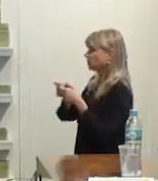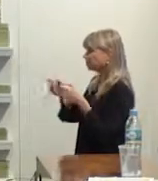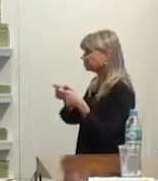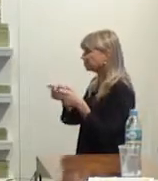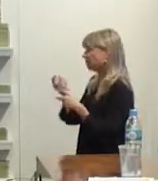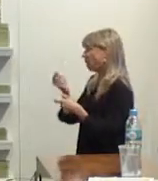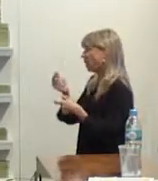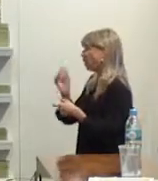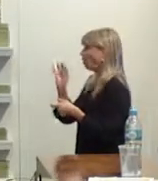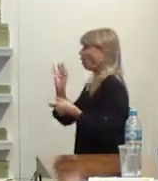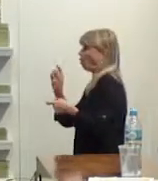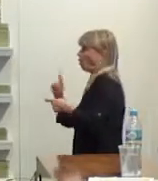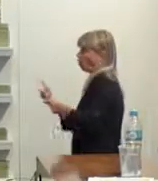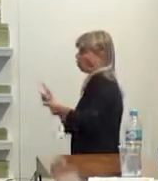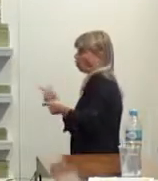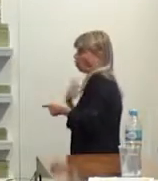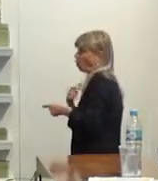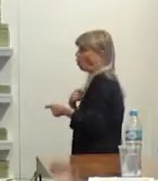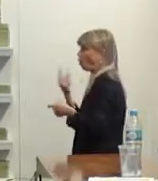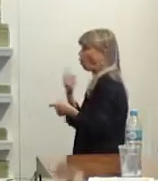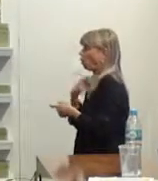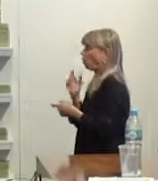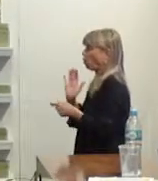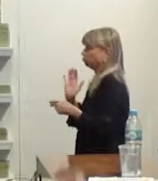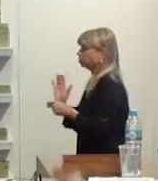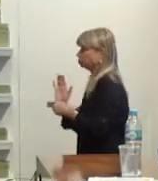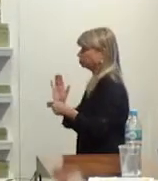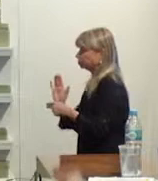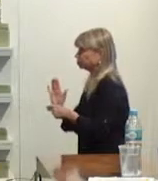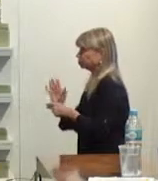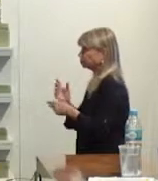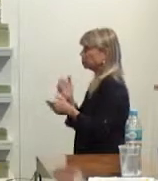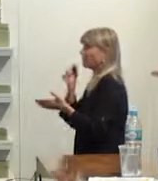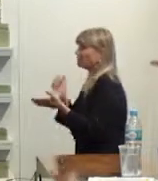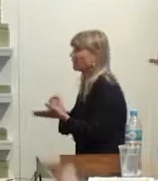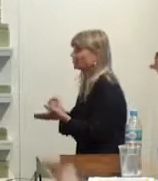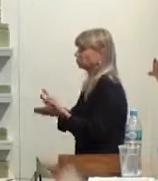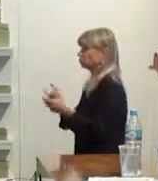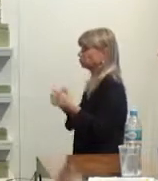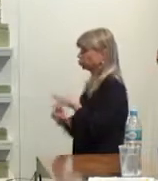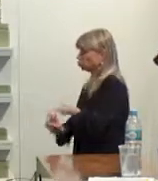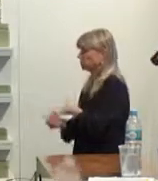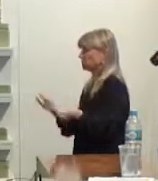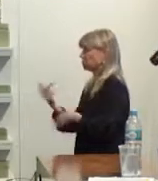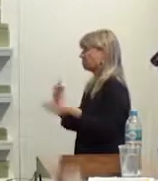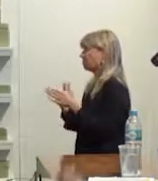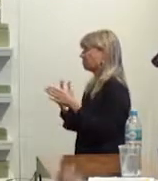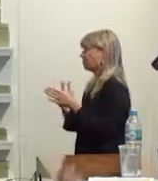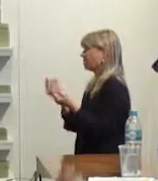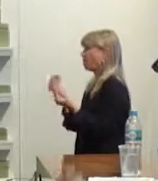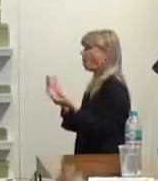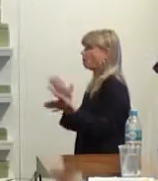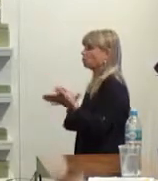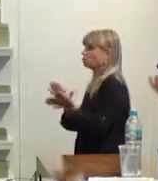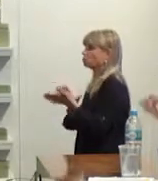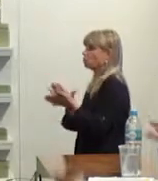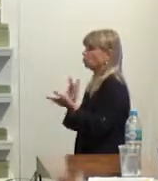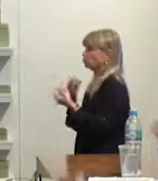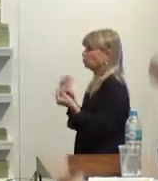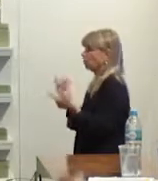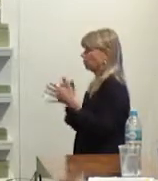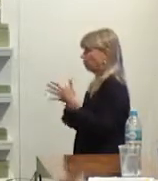medida cautelar que viene deteniendo el precio del subte, pero que dependerá de cómo se resuelva la cuestión de